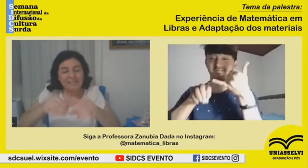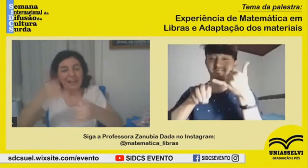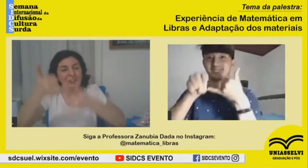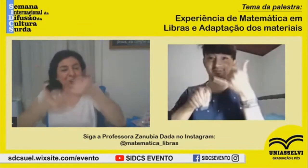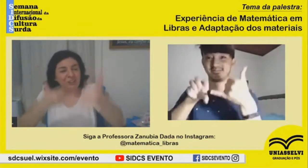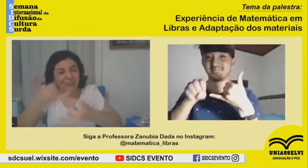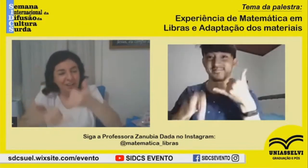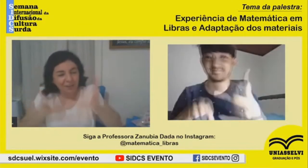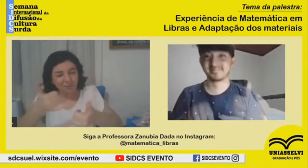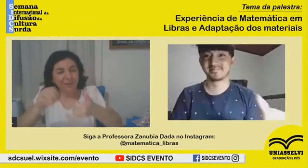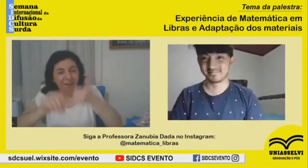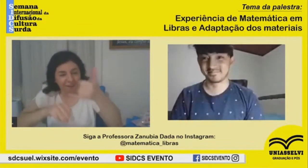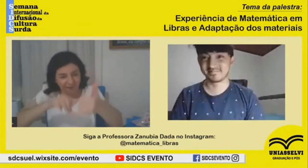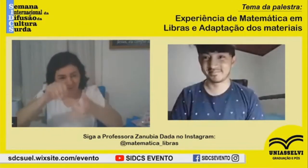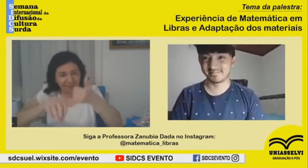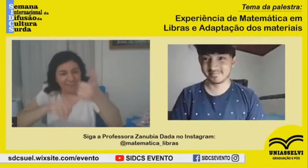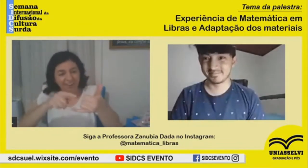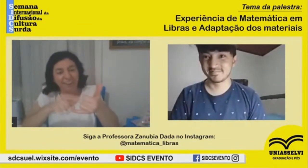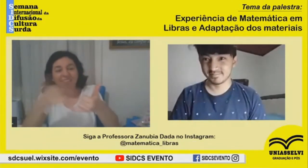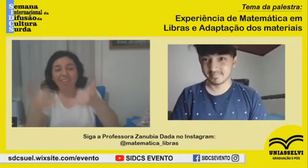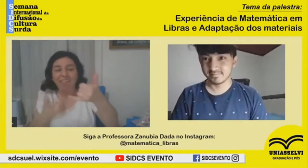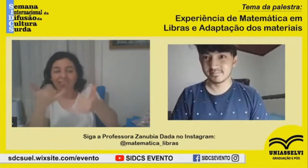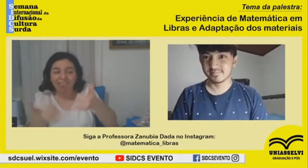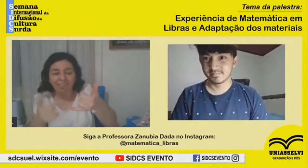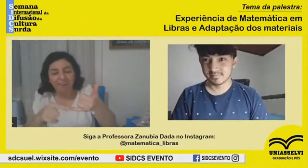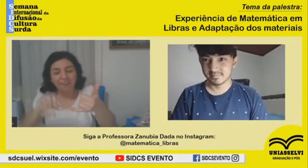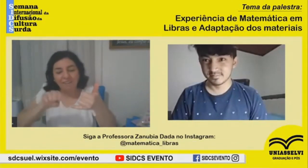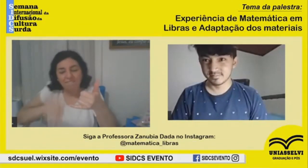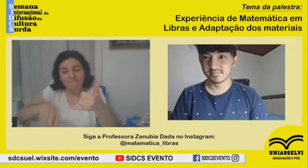Lógico, acho que o sinal é esse, ó. O sinal.